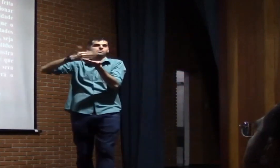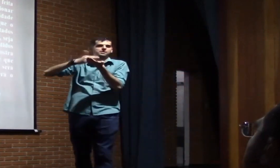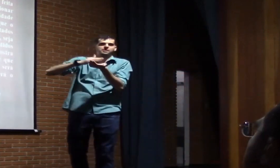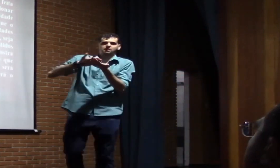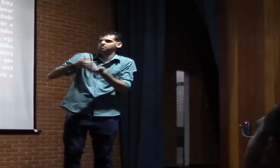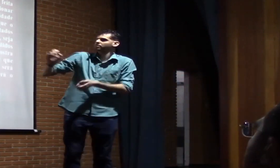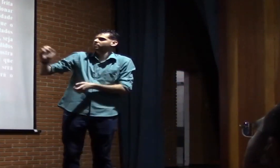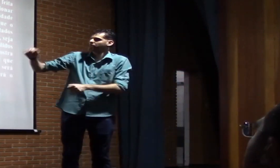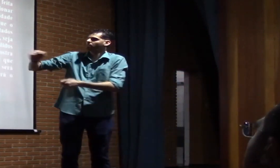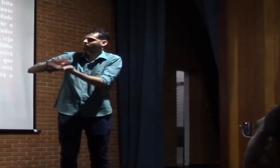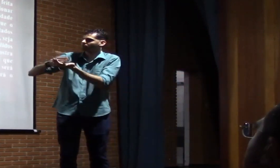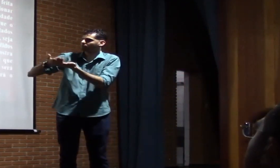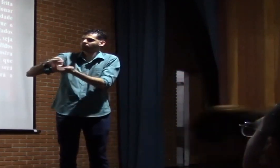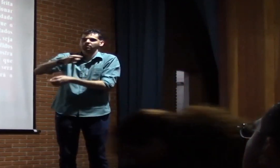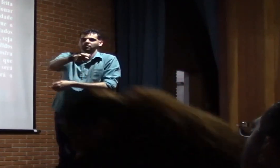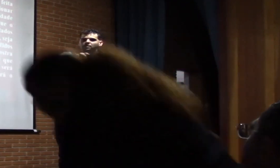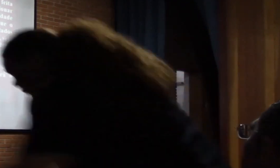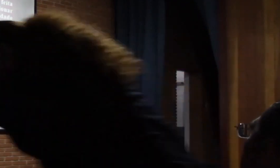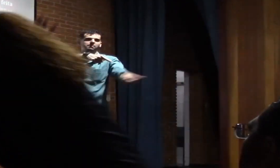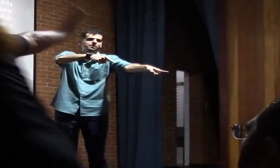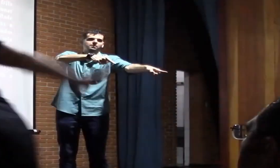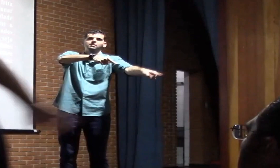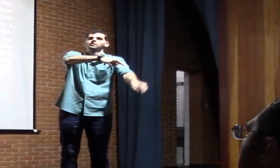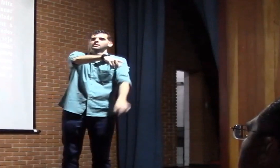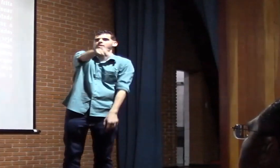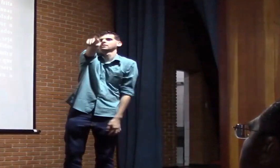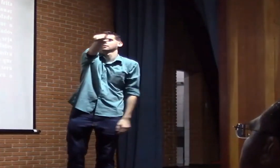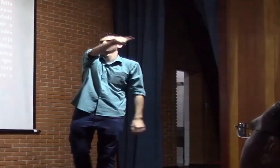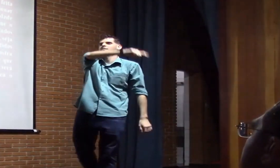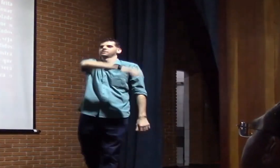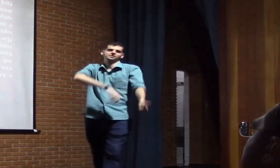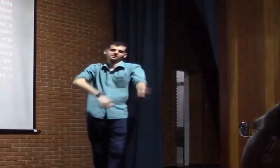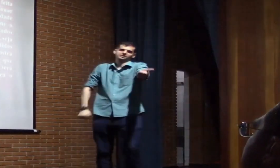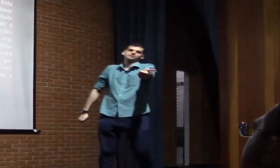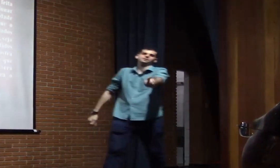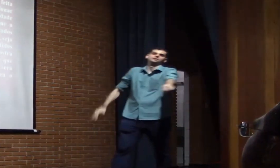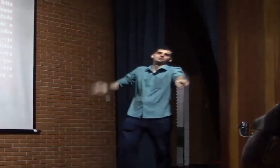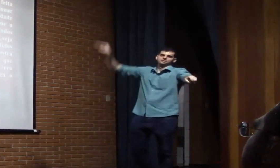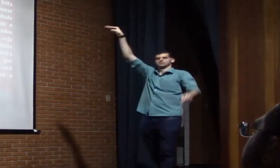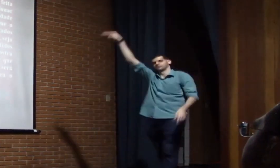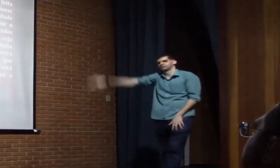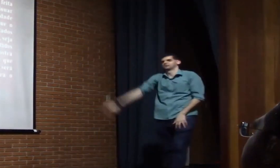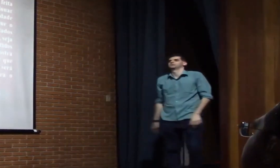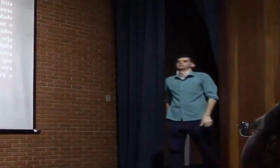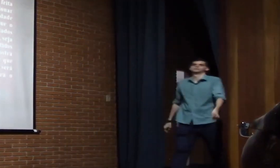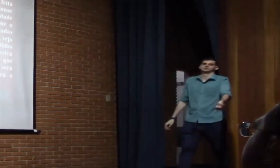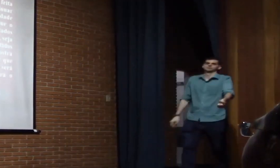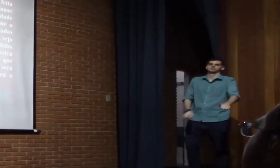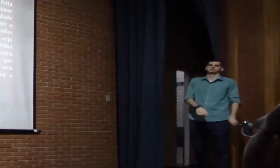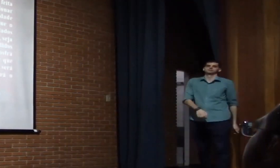Ele está pedindo que alguém interprete, por favor, para os outros surdos. E aí, continuando a